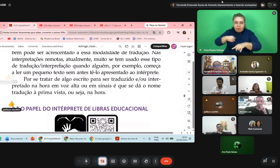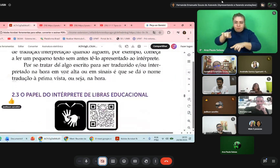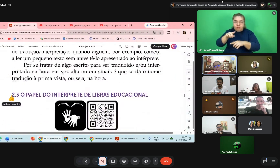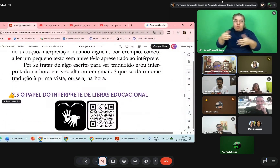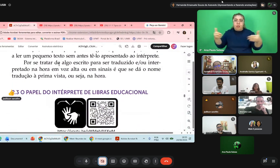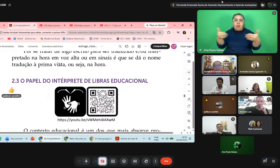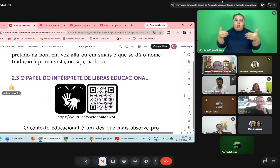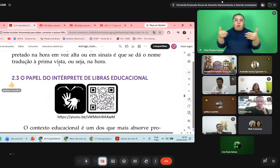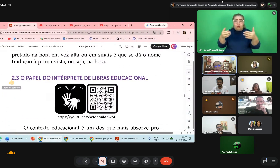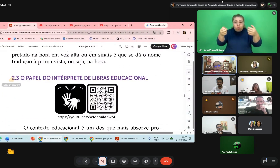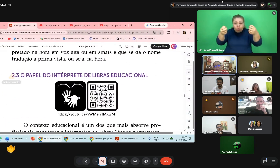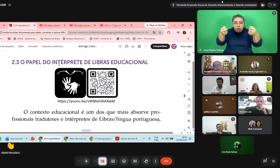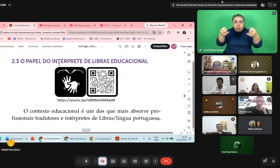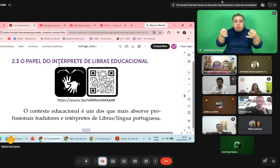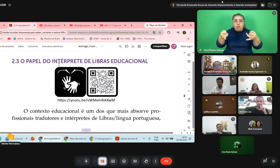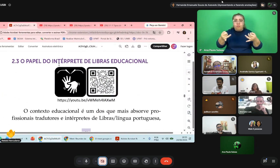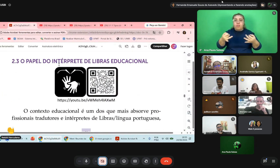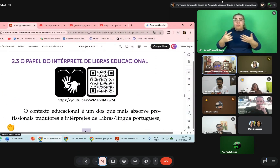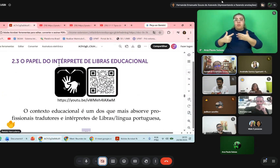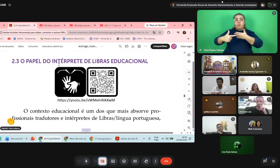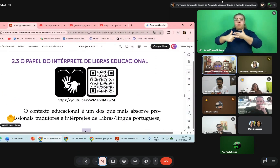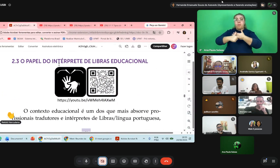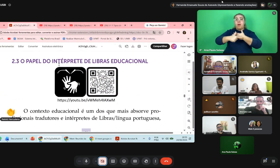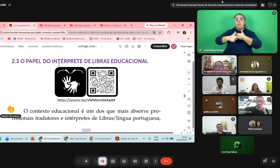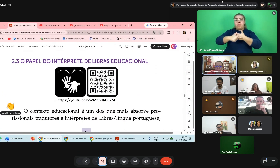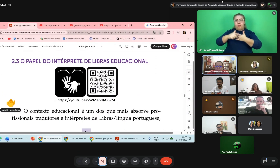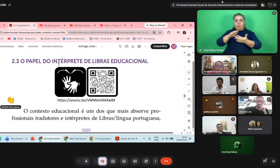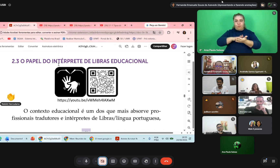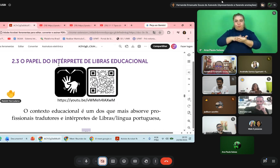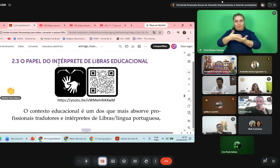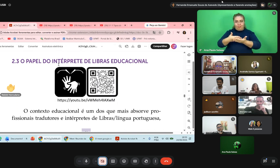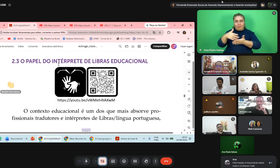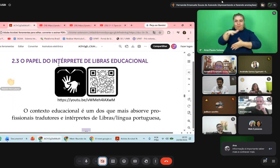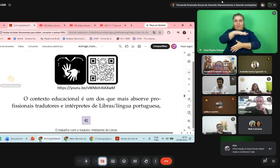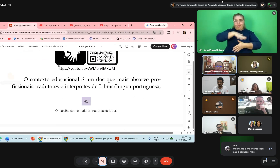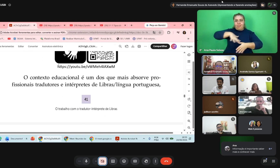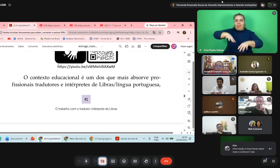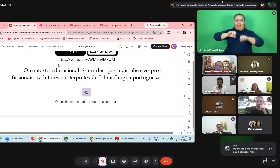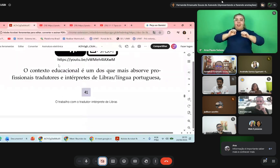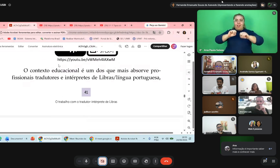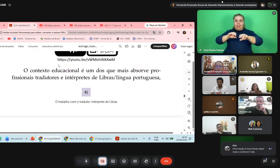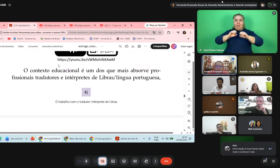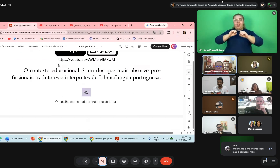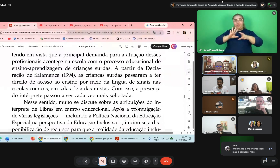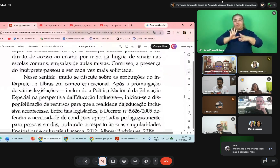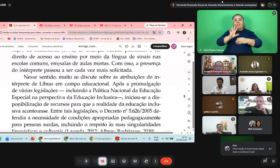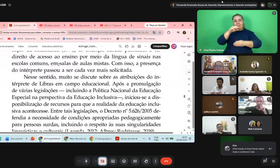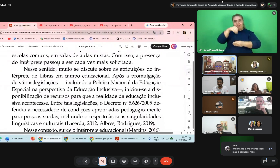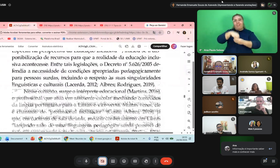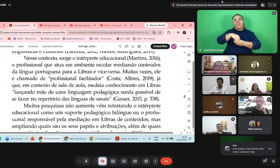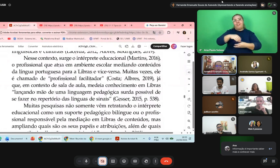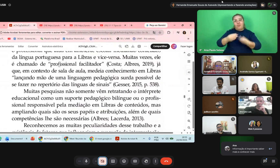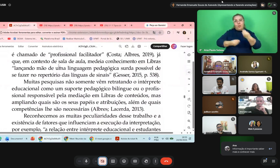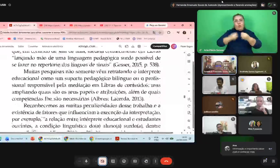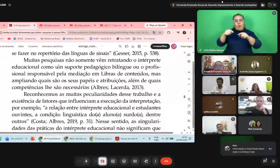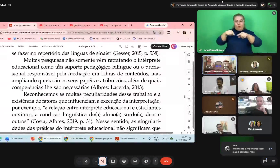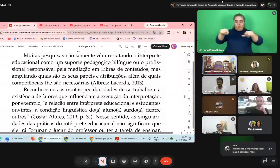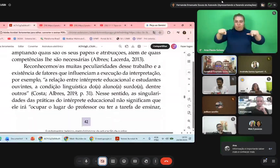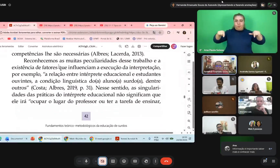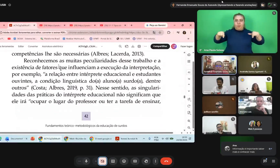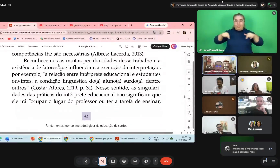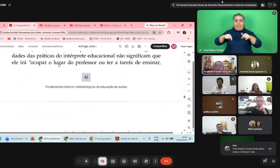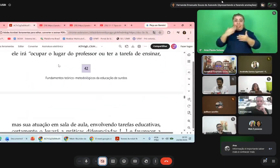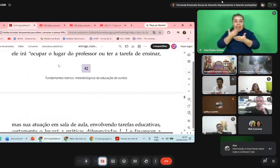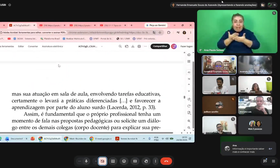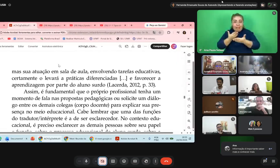pouco desse papel do intérprete da educação. Esse tradutor da educação, dentro da sala de aula,